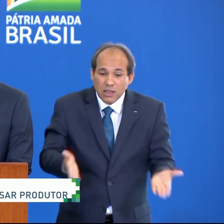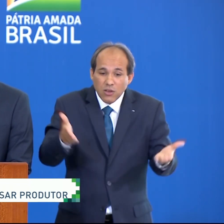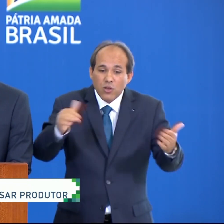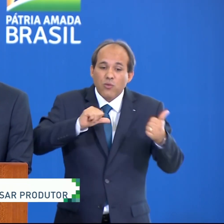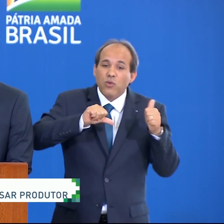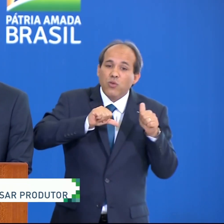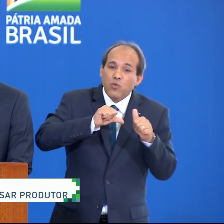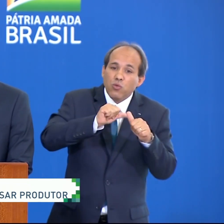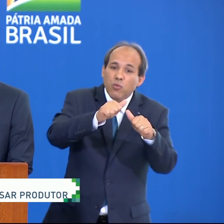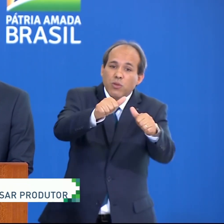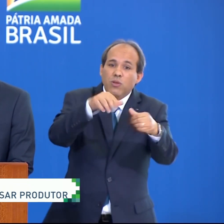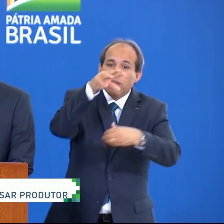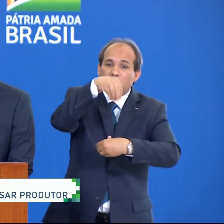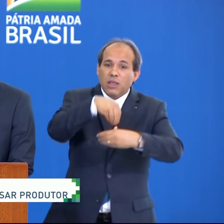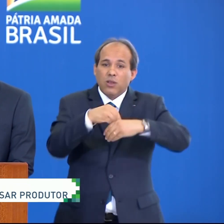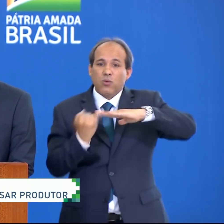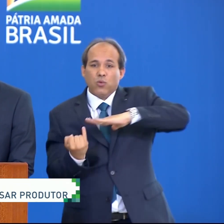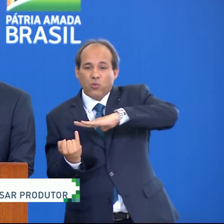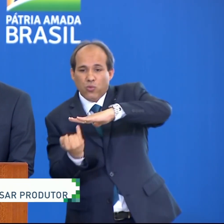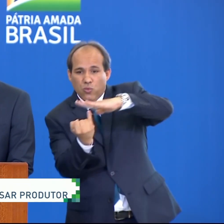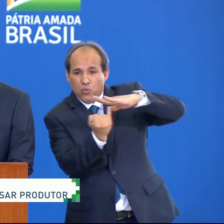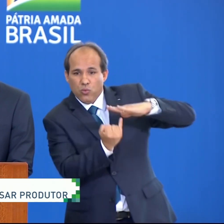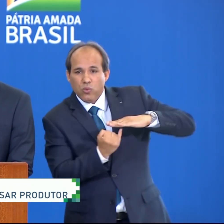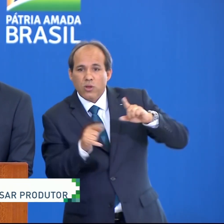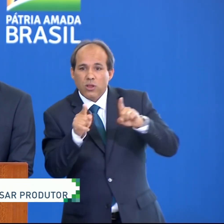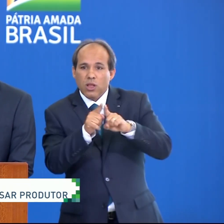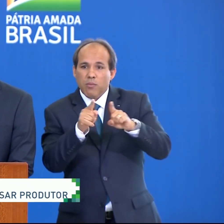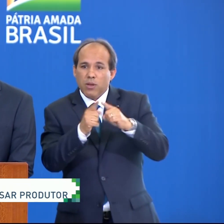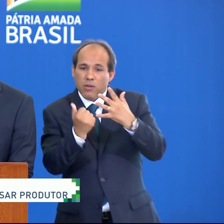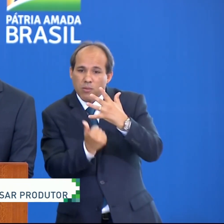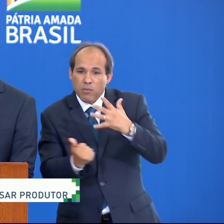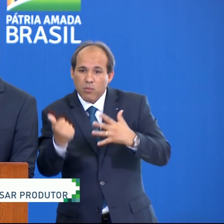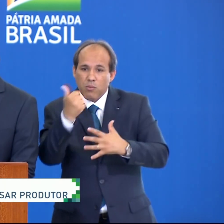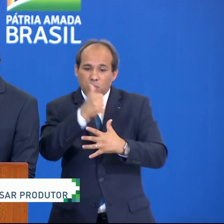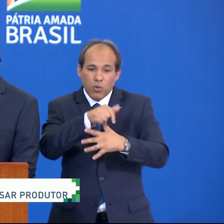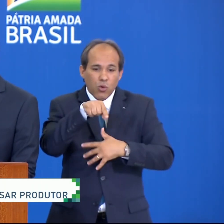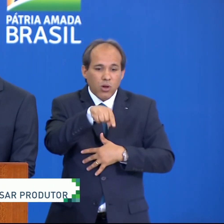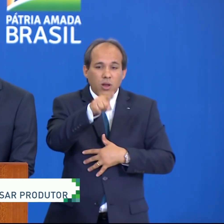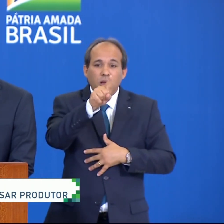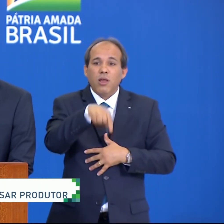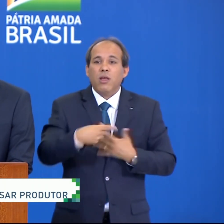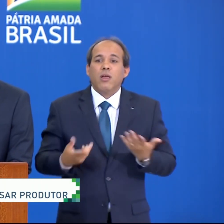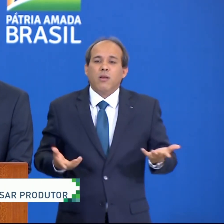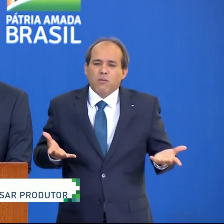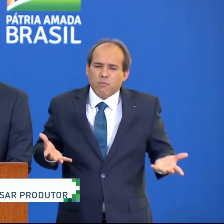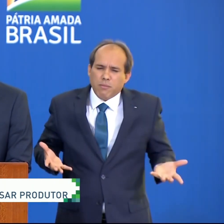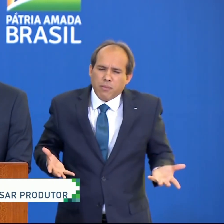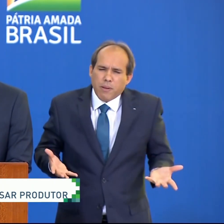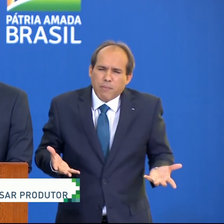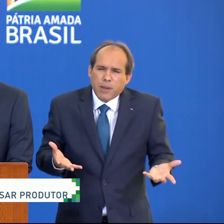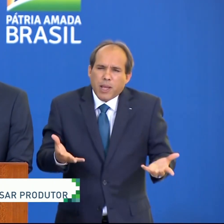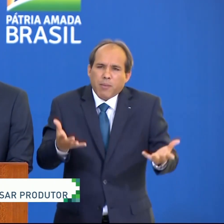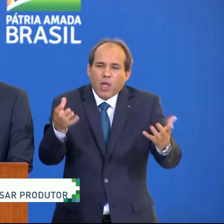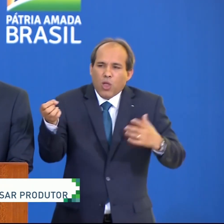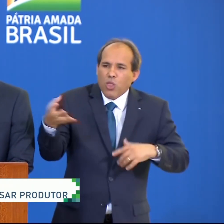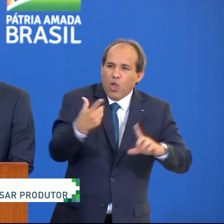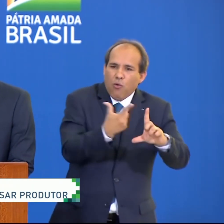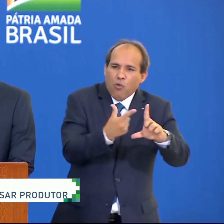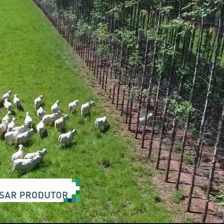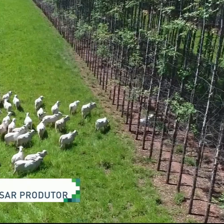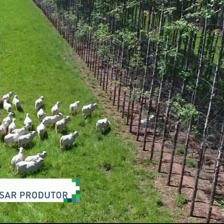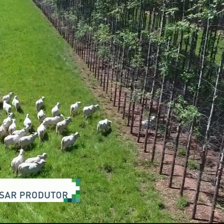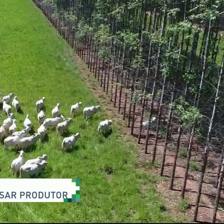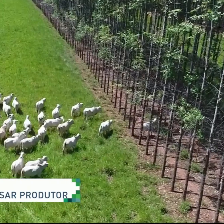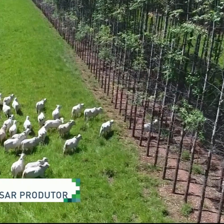transformações institucionais e as priorizações que irão impulsionar essa nova economia de